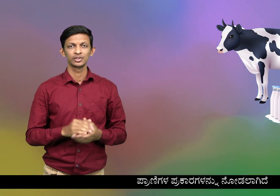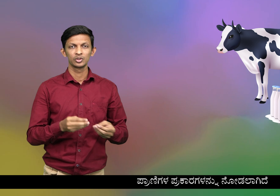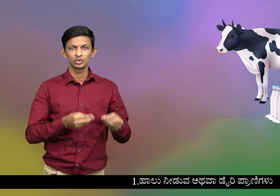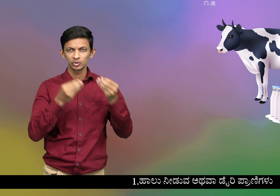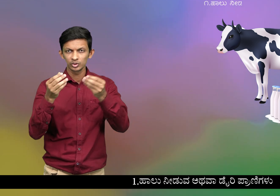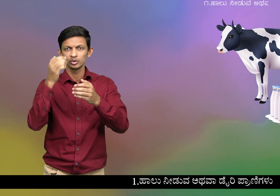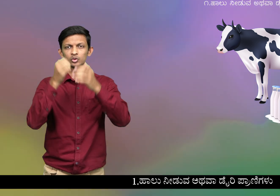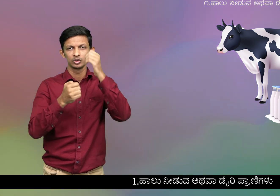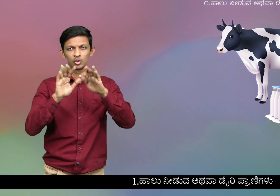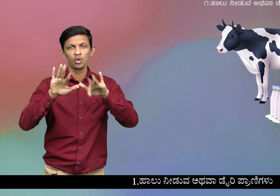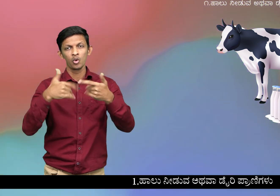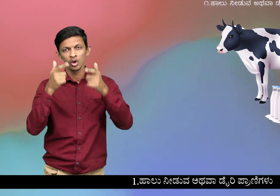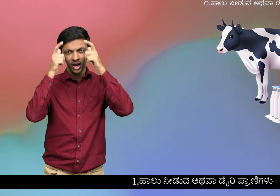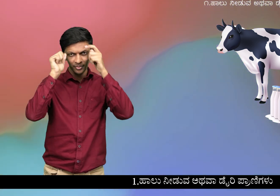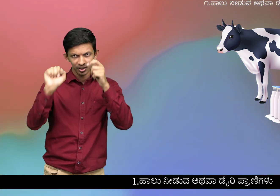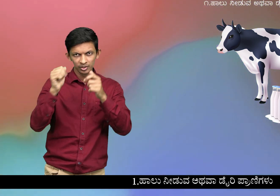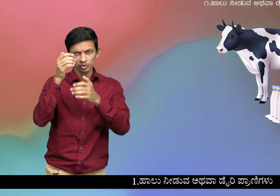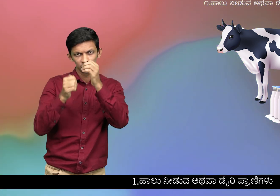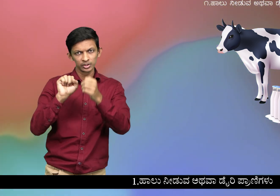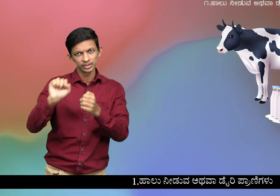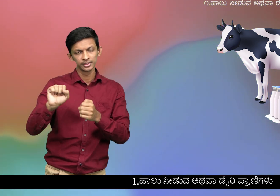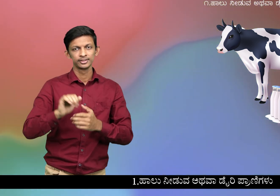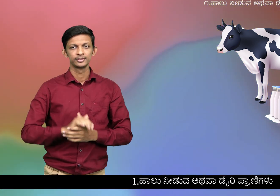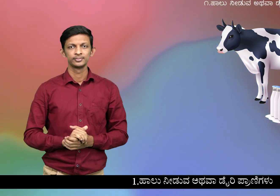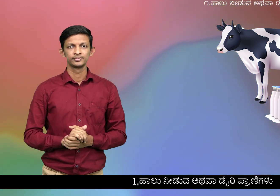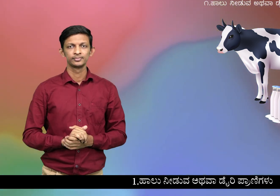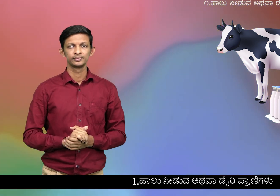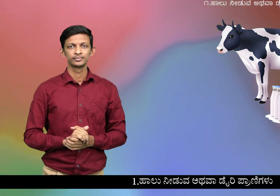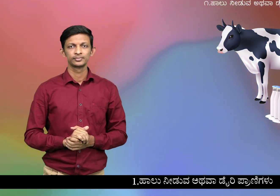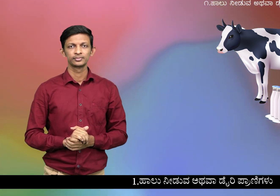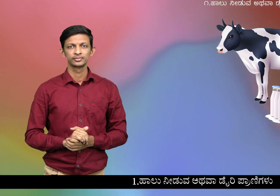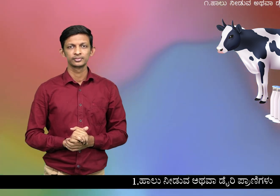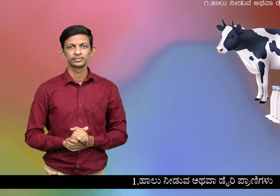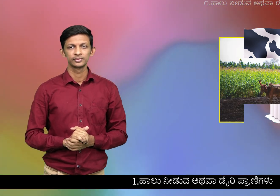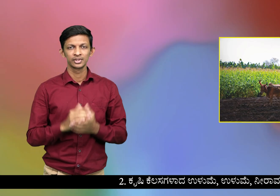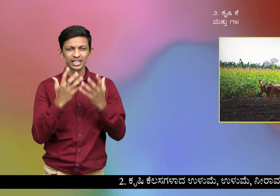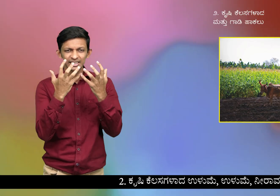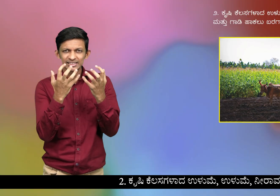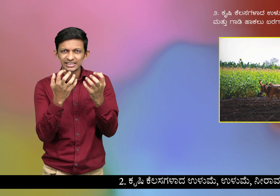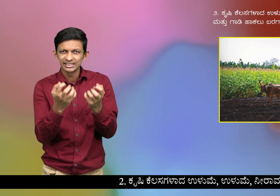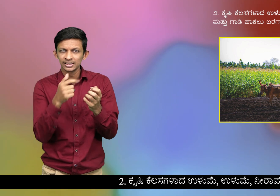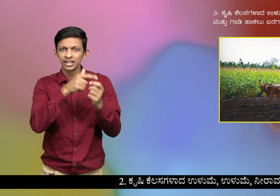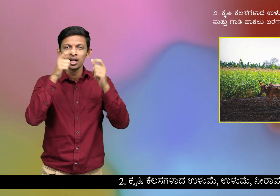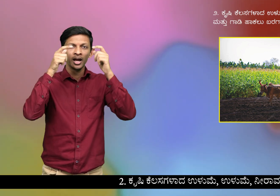1. ಹಾಲು ನೀಡುವ ಅಥವಾ ಡೈರಿ ಪ್ರಾಣಿಗಳು. 2. ಕೃಷಿ